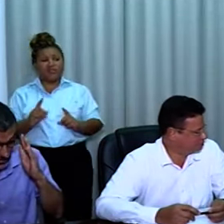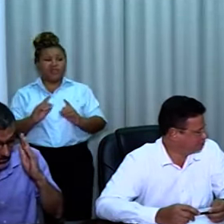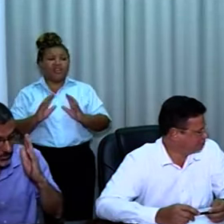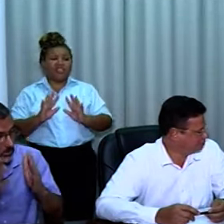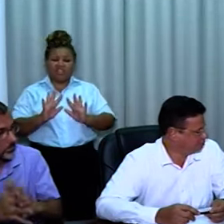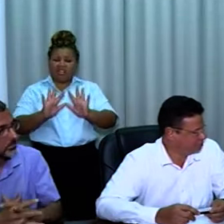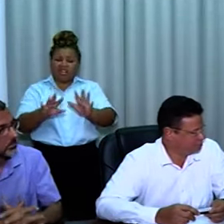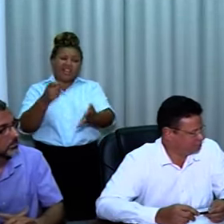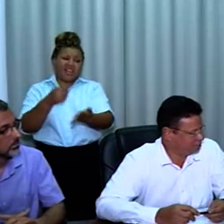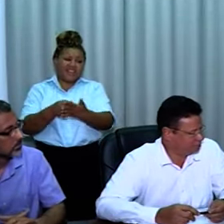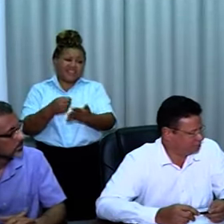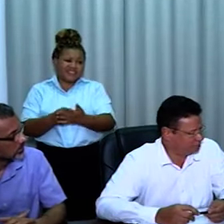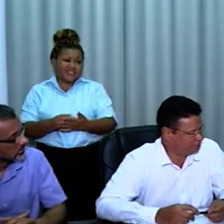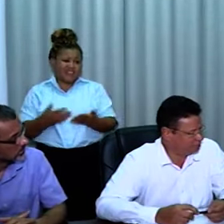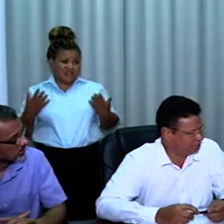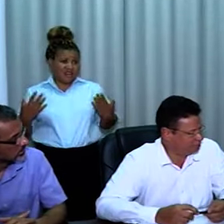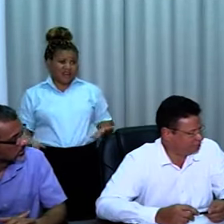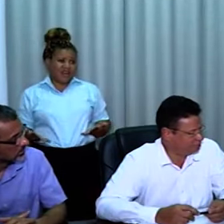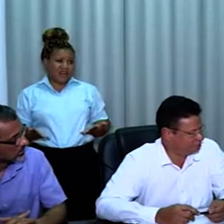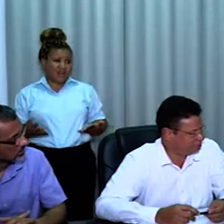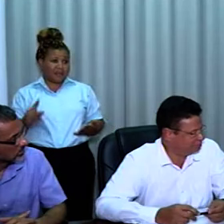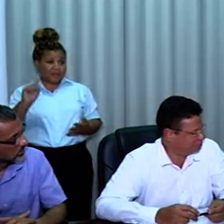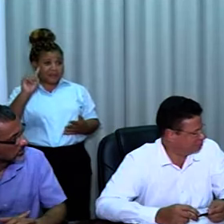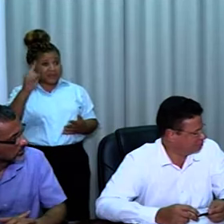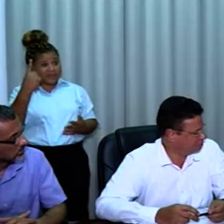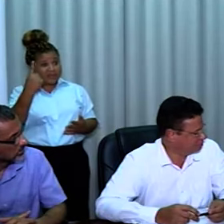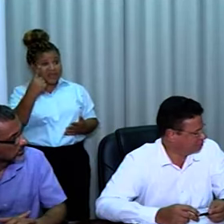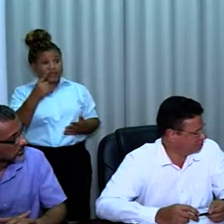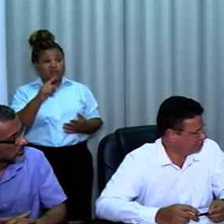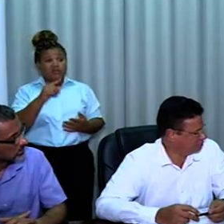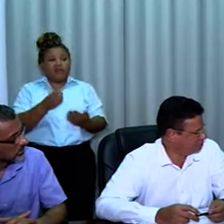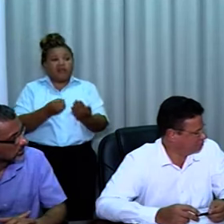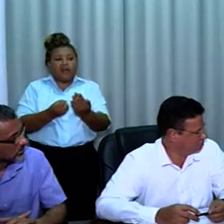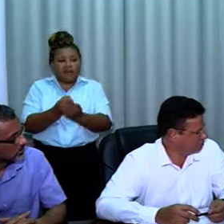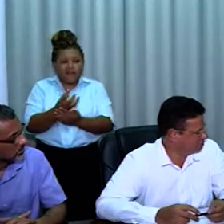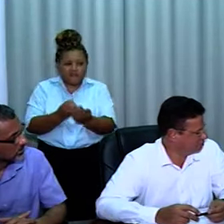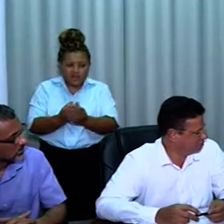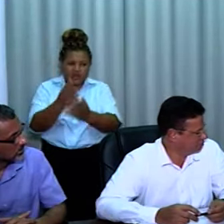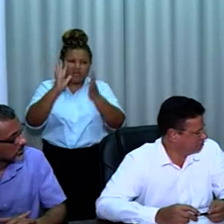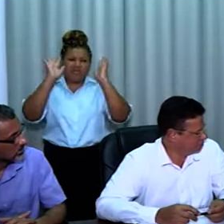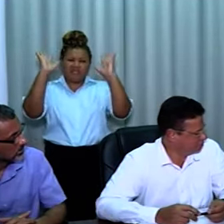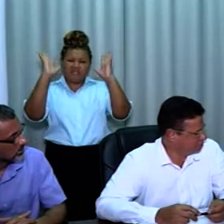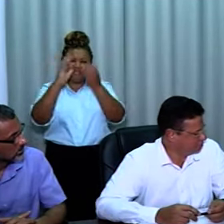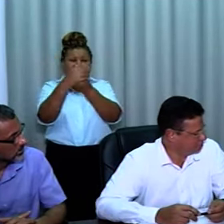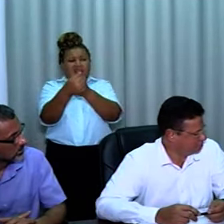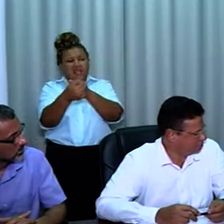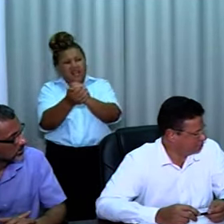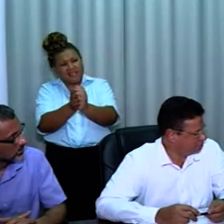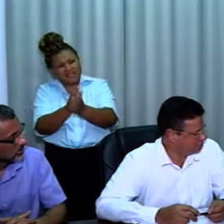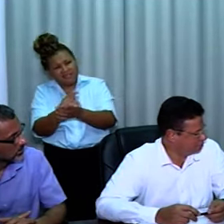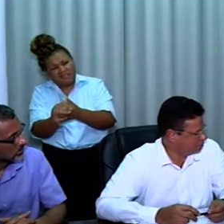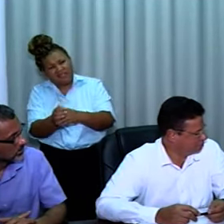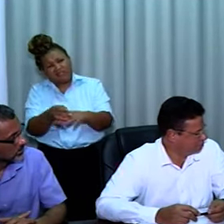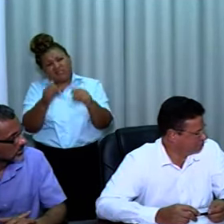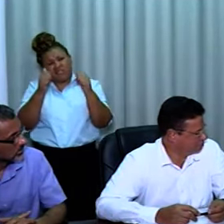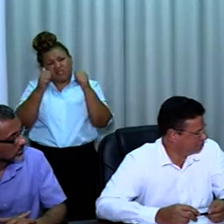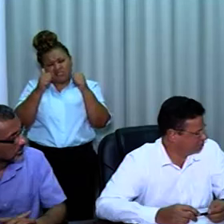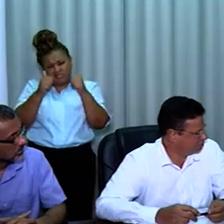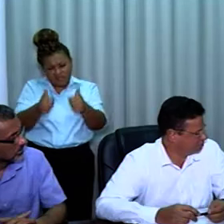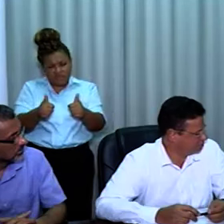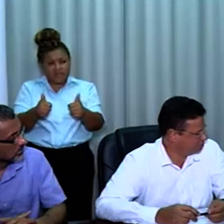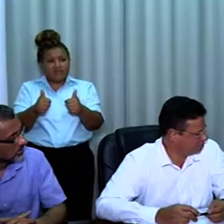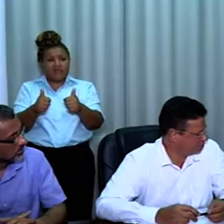première fois qu'il s'appelle dit. Depuis longtemps, nous mamans petit, nous, ça depuis longtemps, nous avons dit bien occupé pour le corps, de